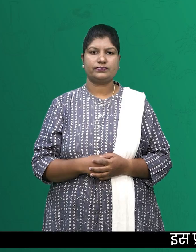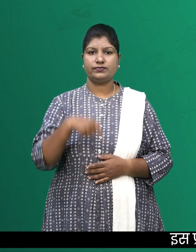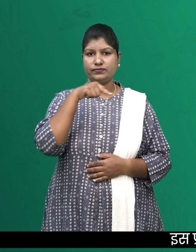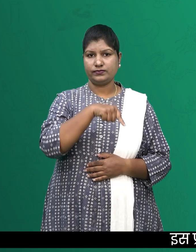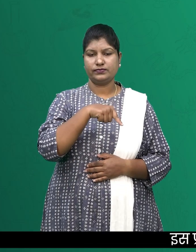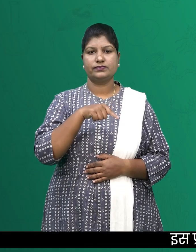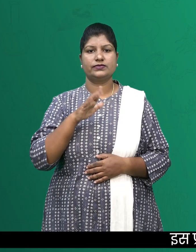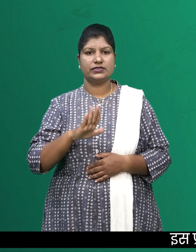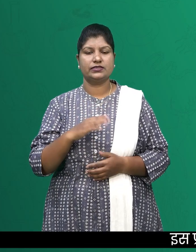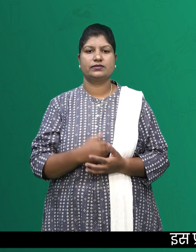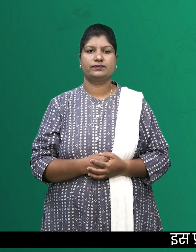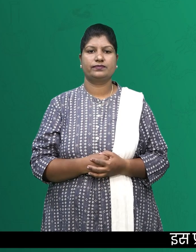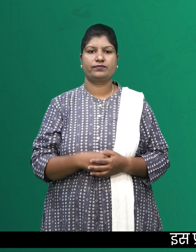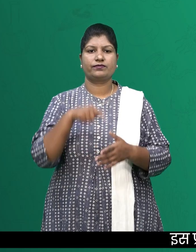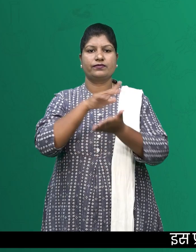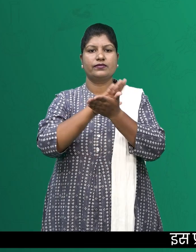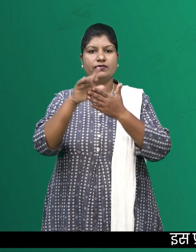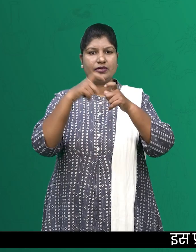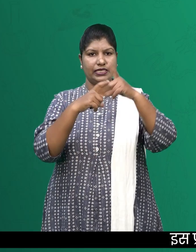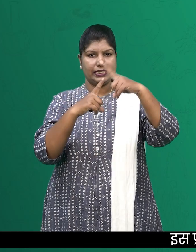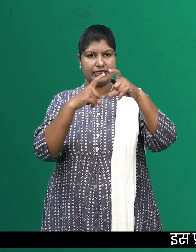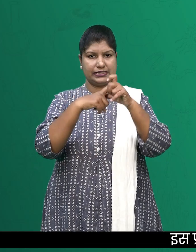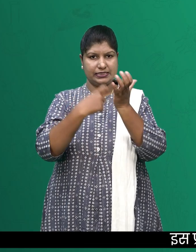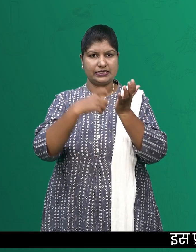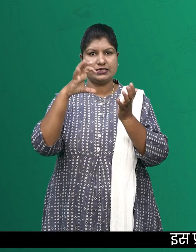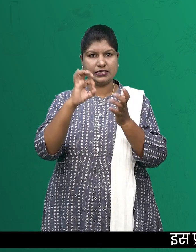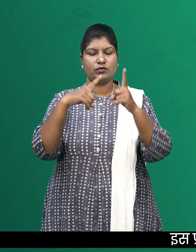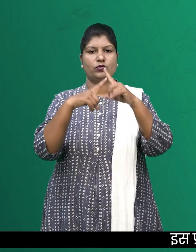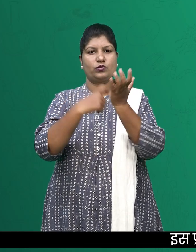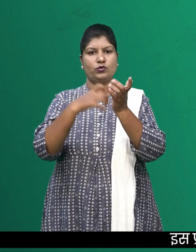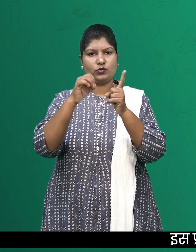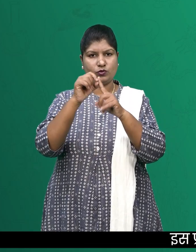इस प्रकार वे विषम पोषजनों थे,